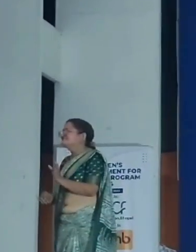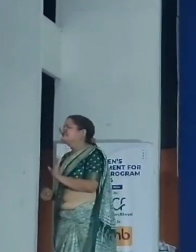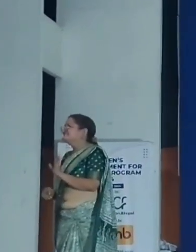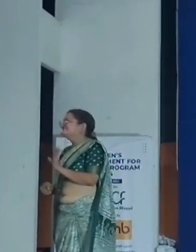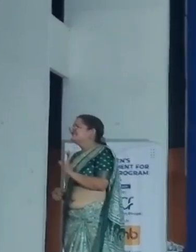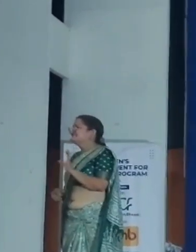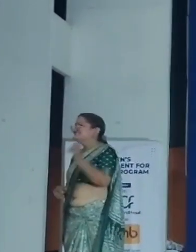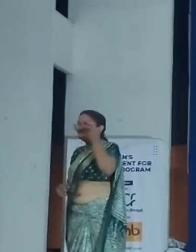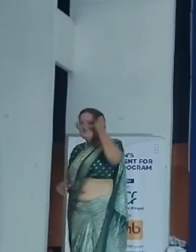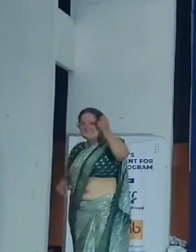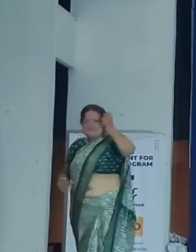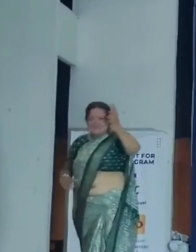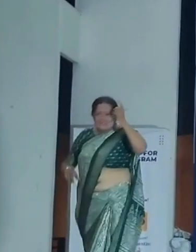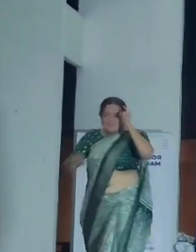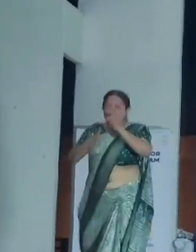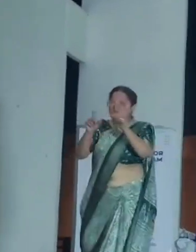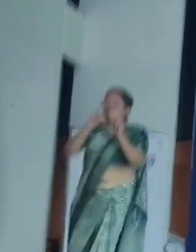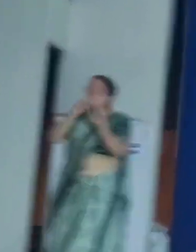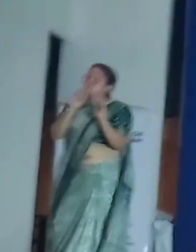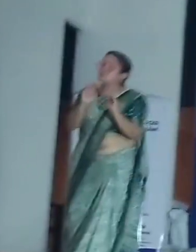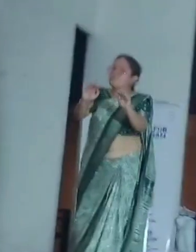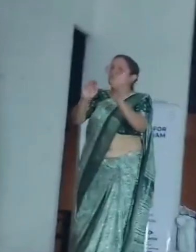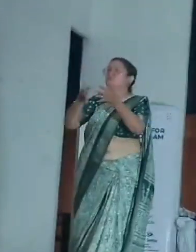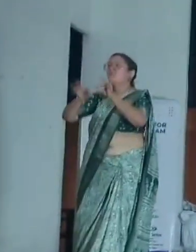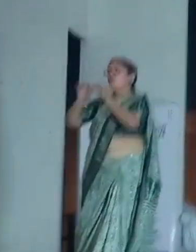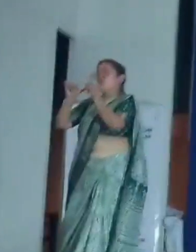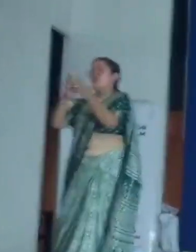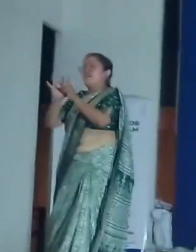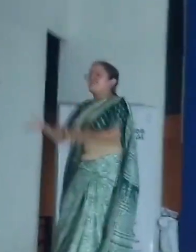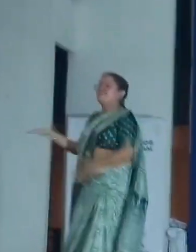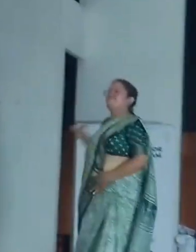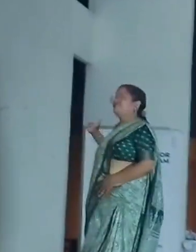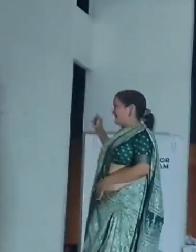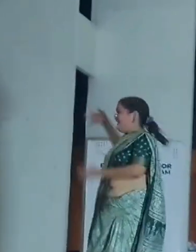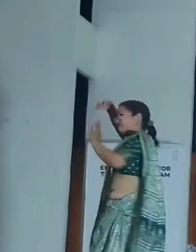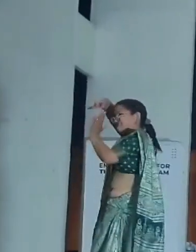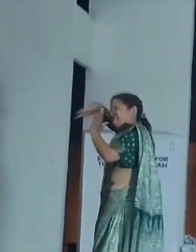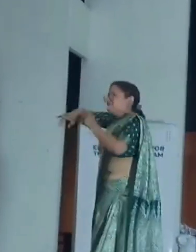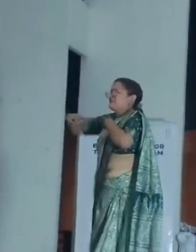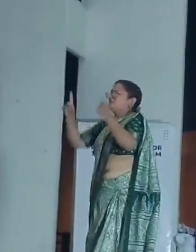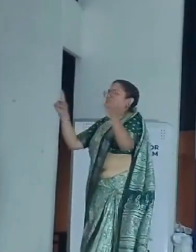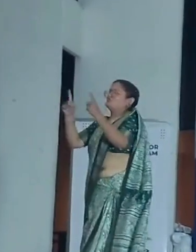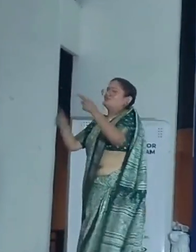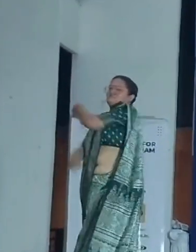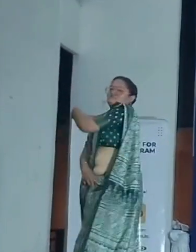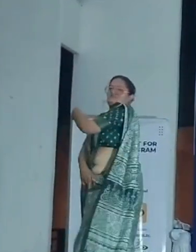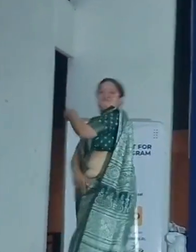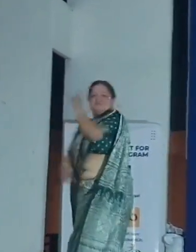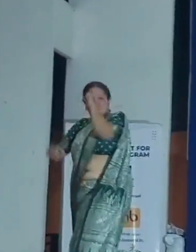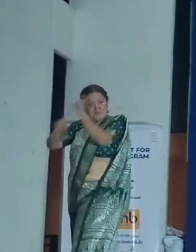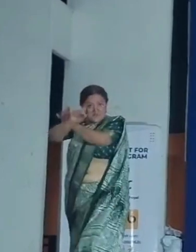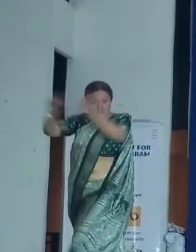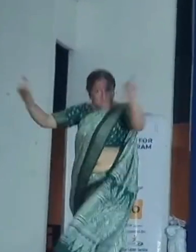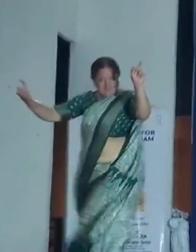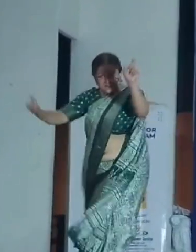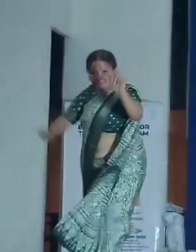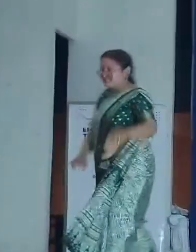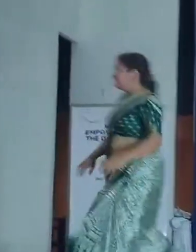सही है, नहीं इट्स नॉट अ करेक्ट थिंग, ये बिल्कुल भी सही नहीं है। आपको लड़कियों को सपोर्ट करना चाहिए साथ में जीत के। अभी मैं इसके बारे में और डिटेल में बताना